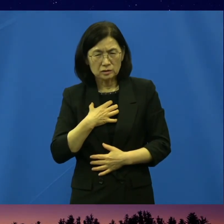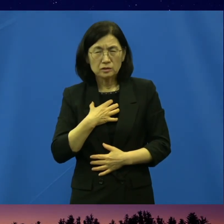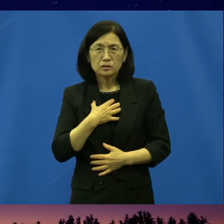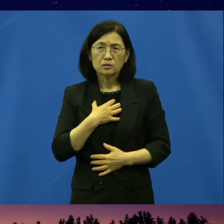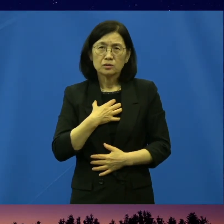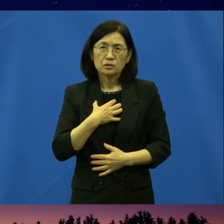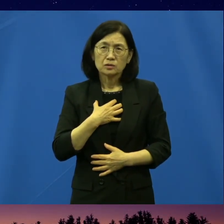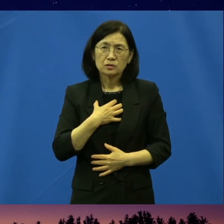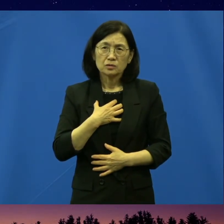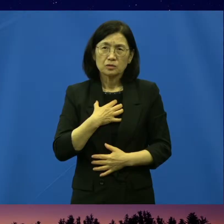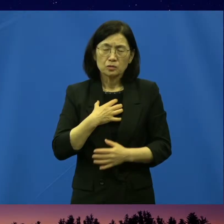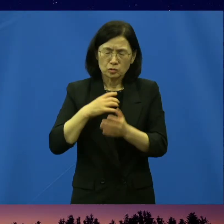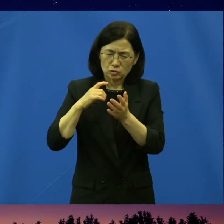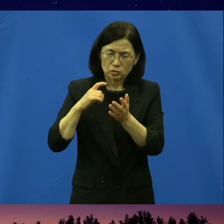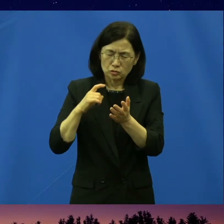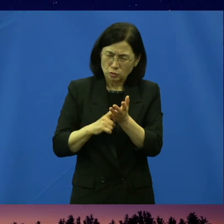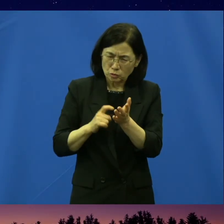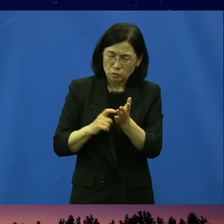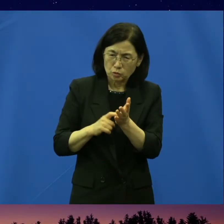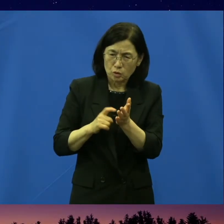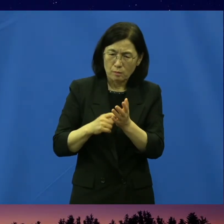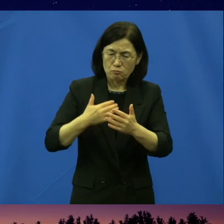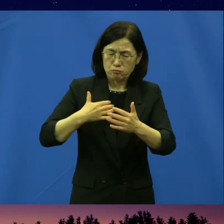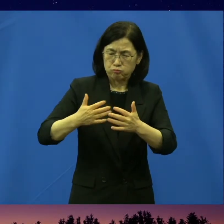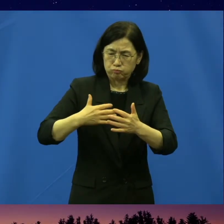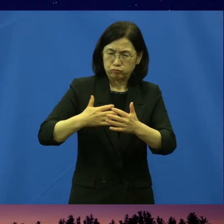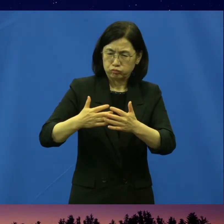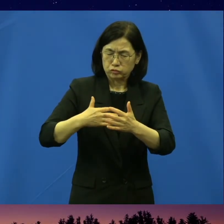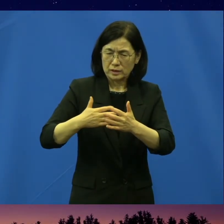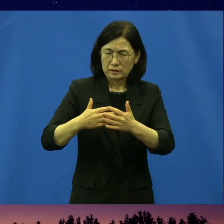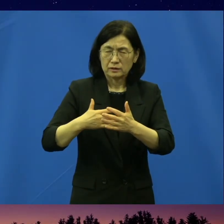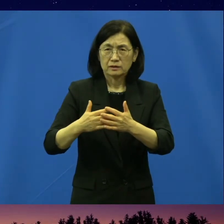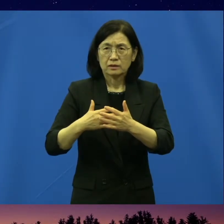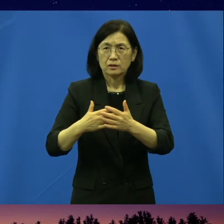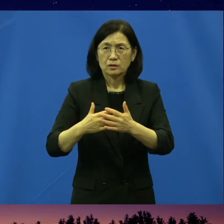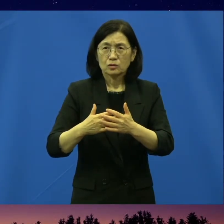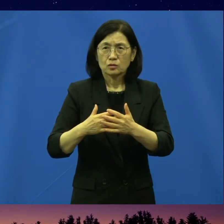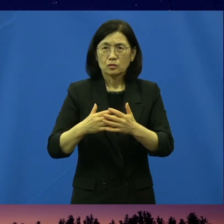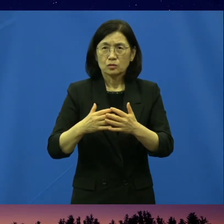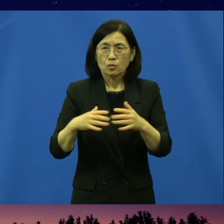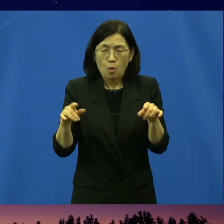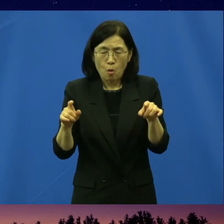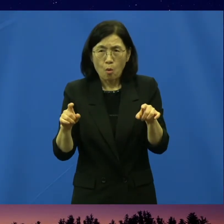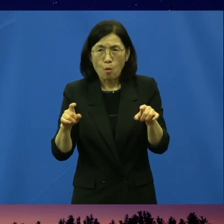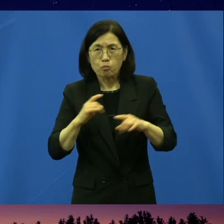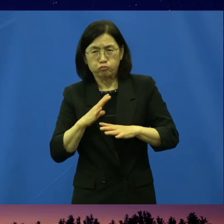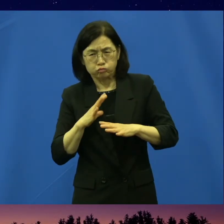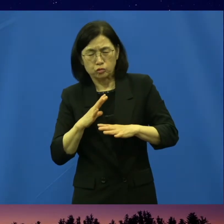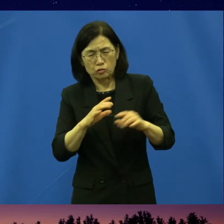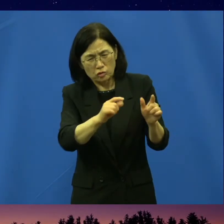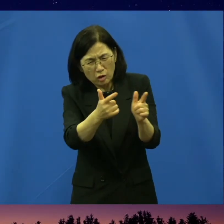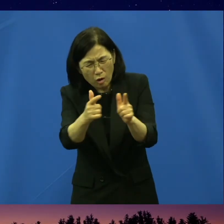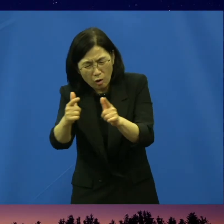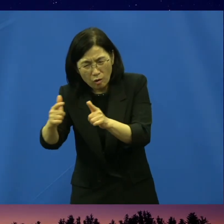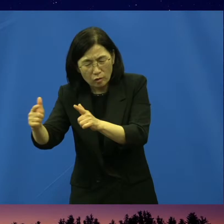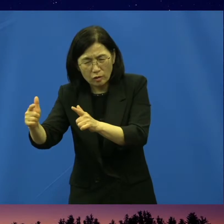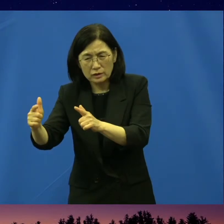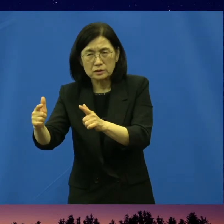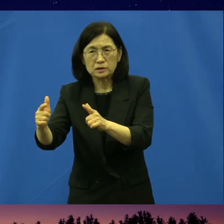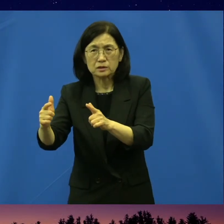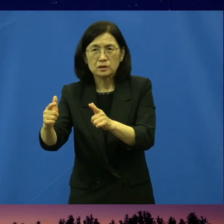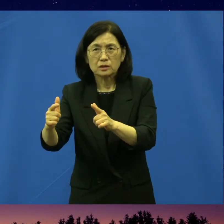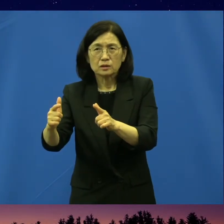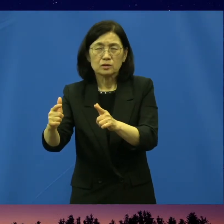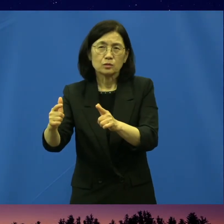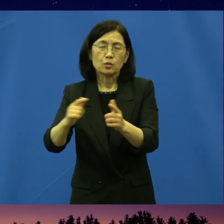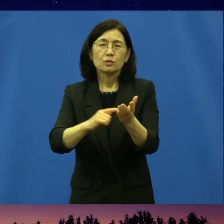있고, 초조함일 수도 있고, 불안일 수도 있고, 공포일 수도 있고, 이제 그런 것이 다양한 형태로 이제